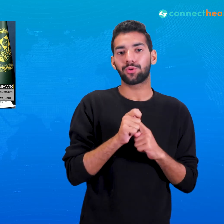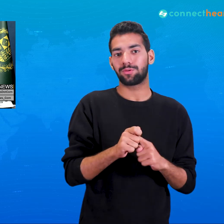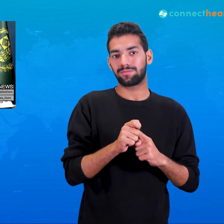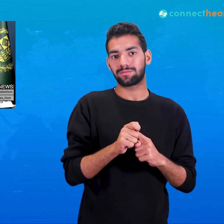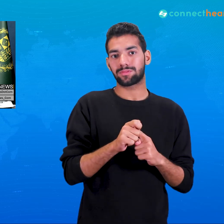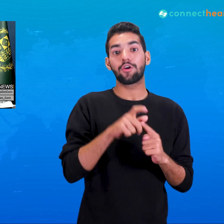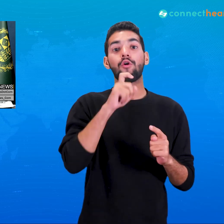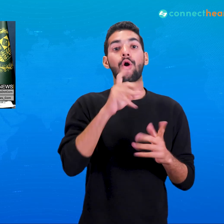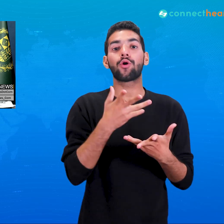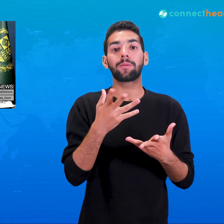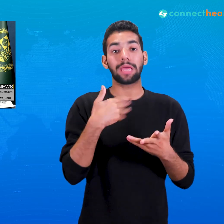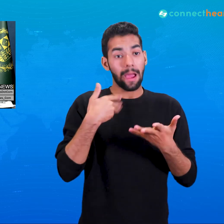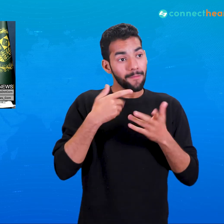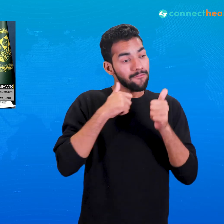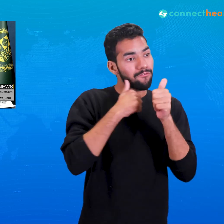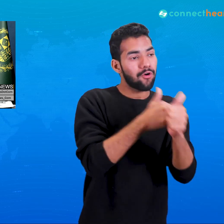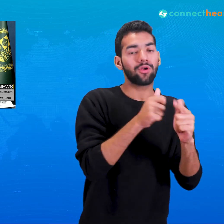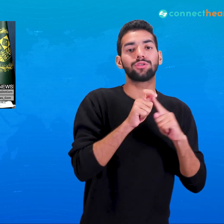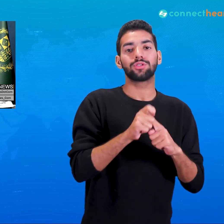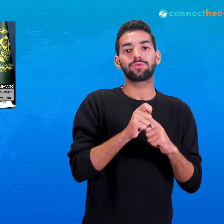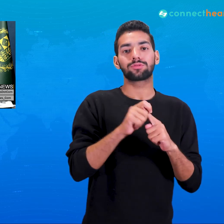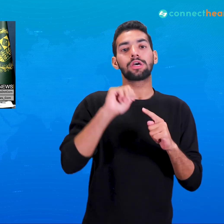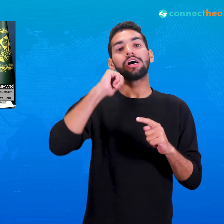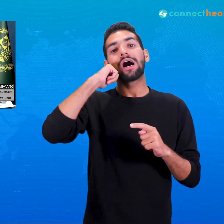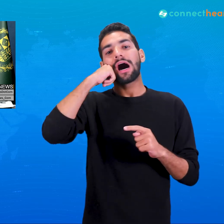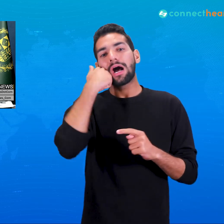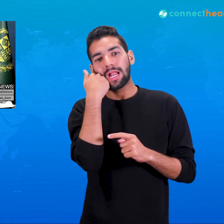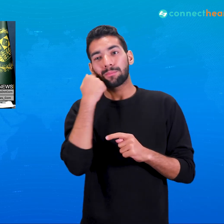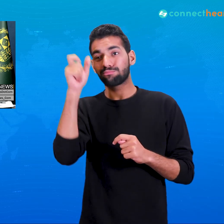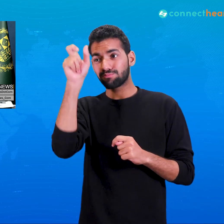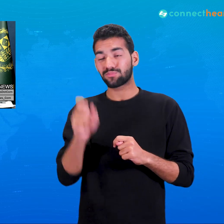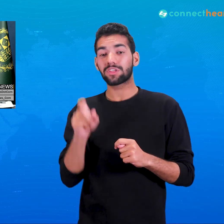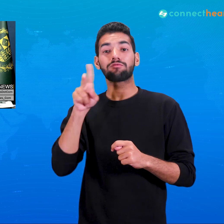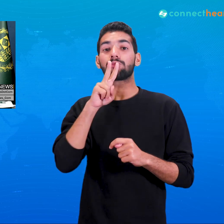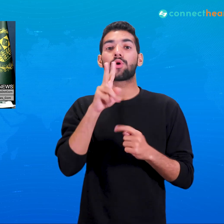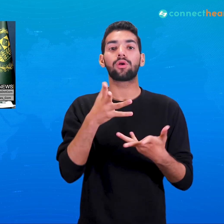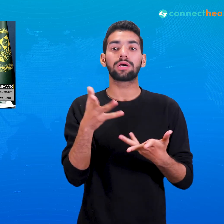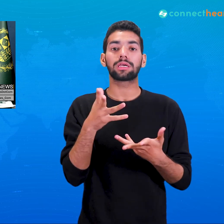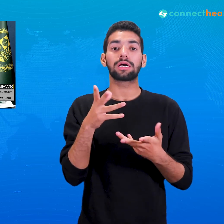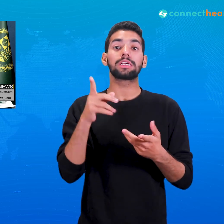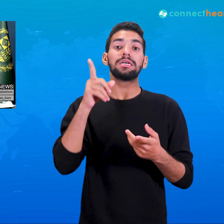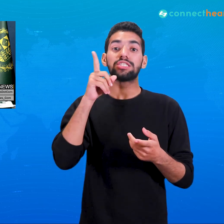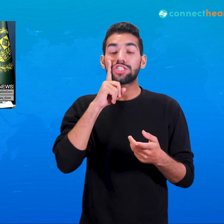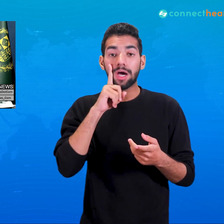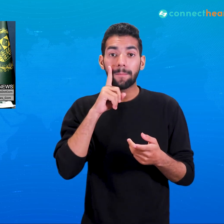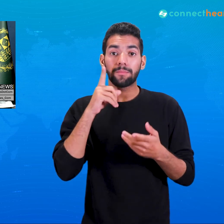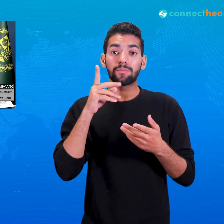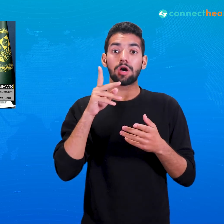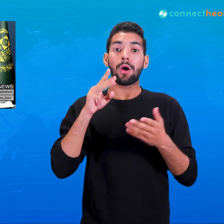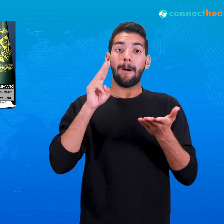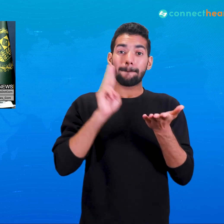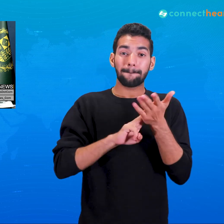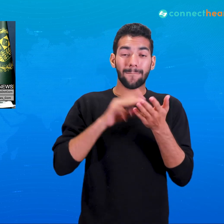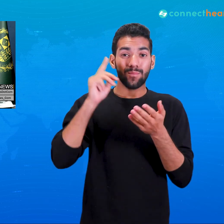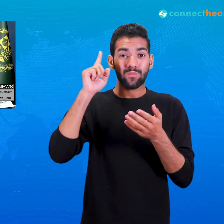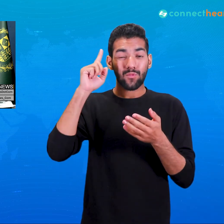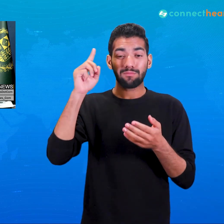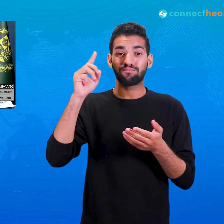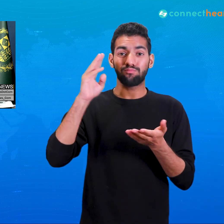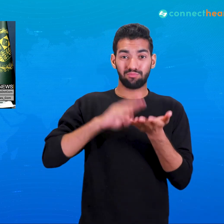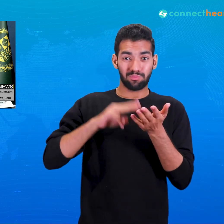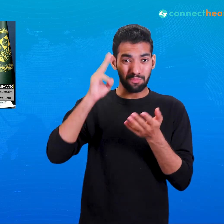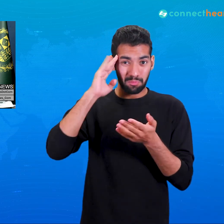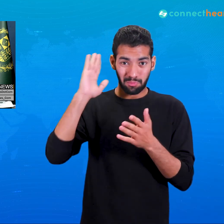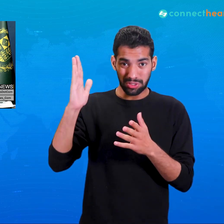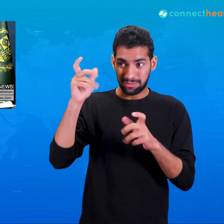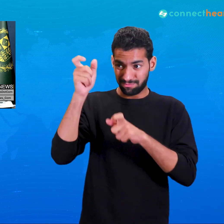انہوں نے حکم دیا ان کے راستے پہ چلو۔ اور علامہ اقبال نے یہ کہا ہے کہ جب بھی مسلمانوں